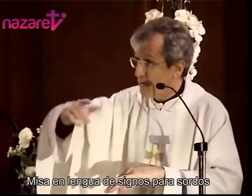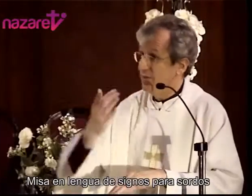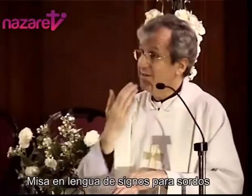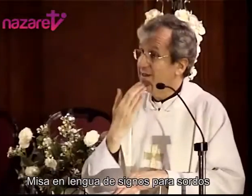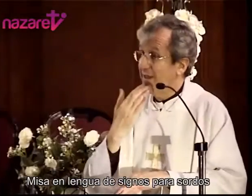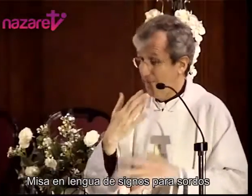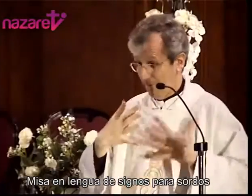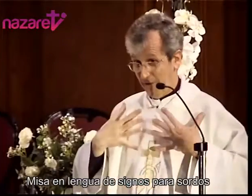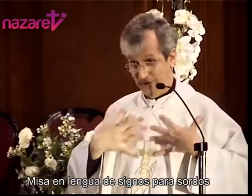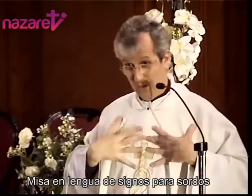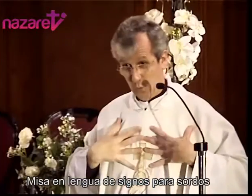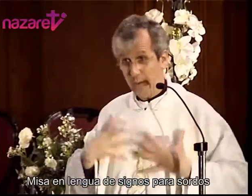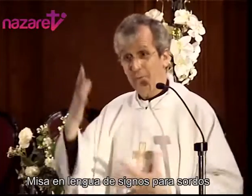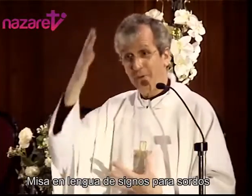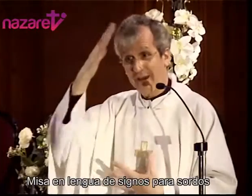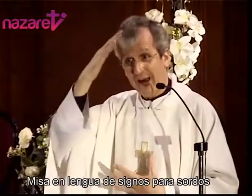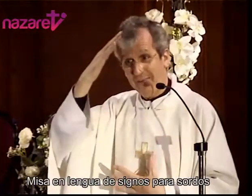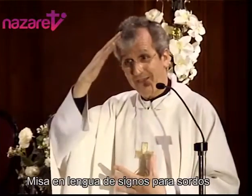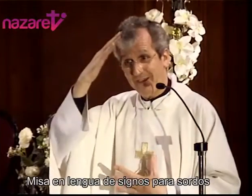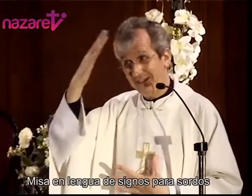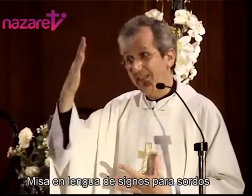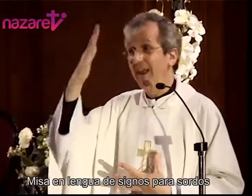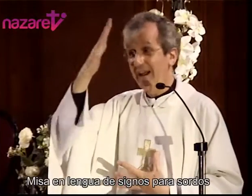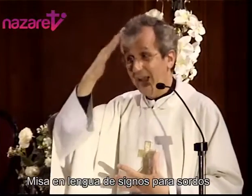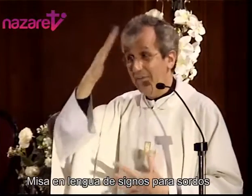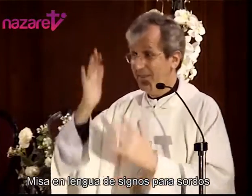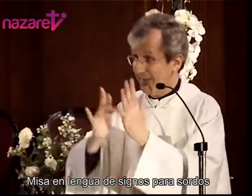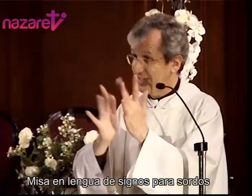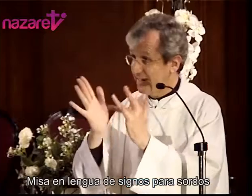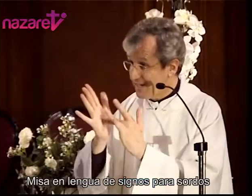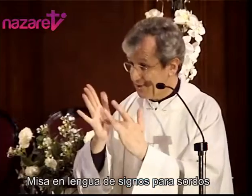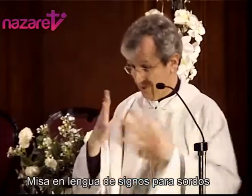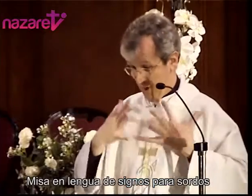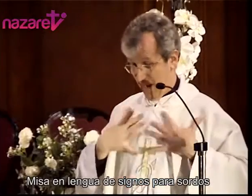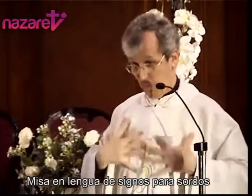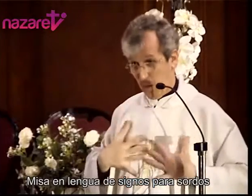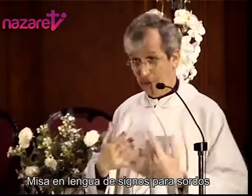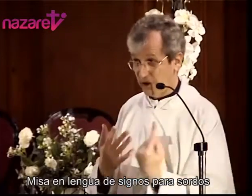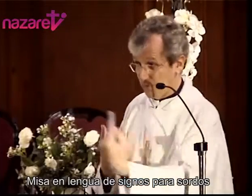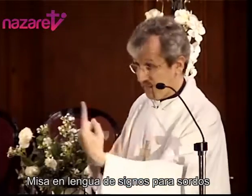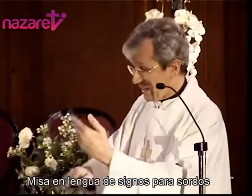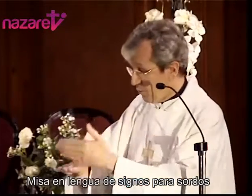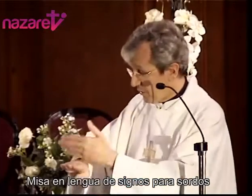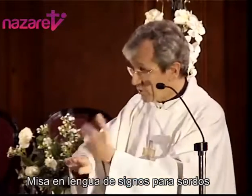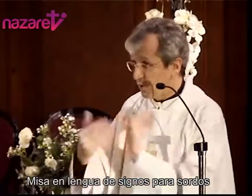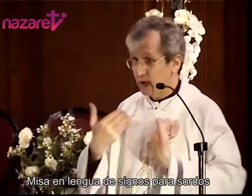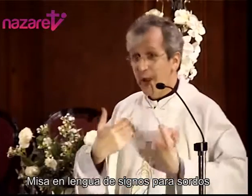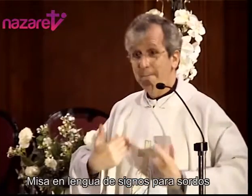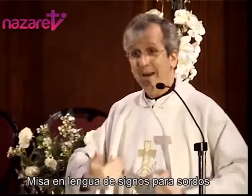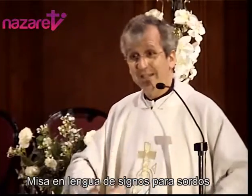y el ejemplo del cuerpo y la cabeza, es decir, la cabeza que es Cristo, el cuerpo que somos cada uno de nosotros, parte de ese